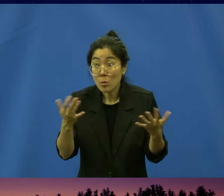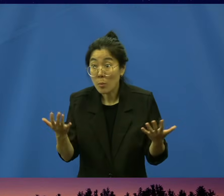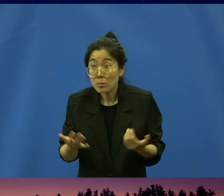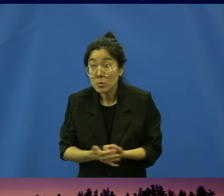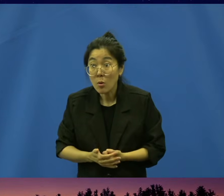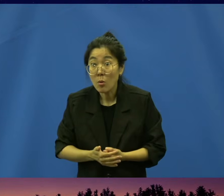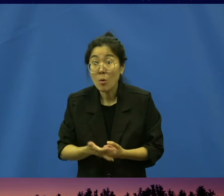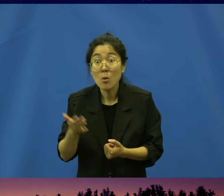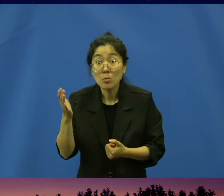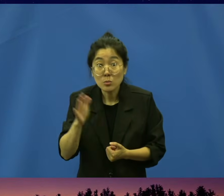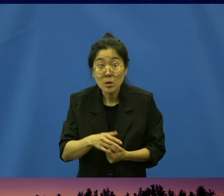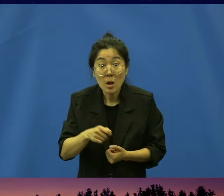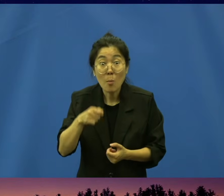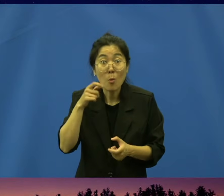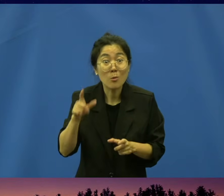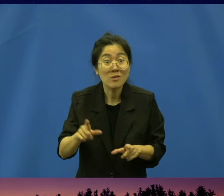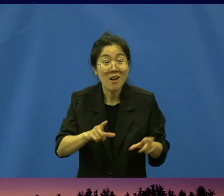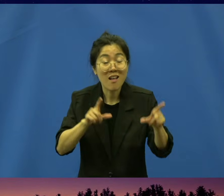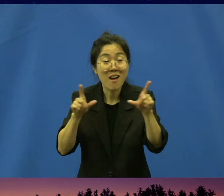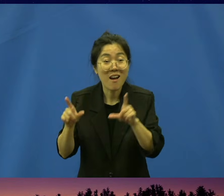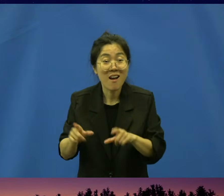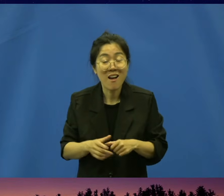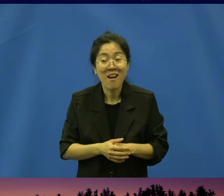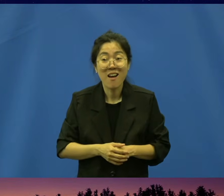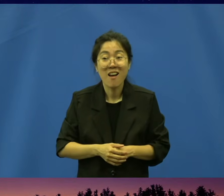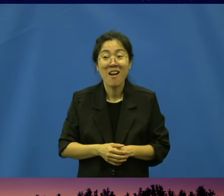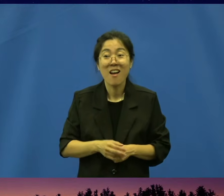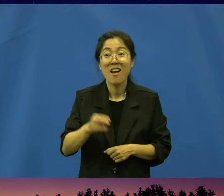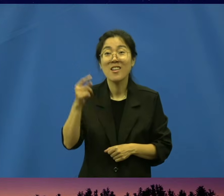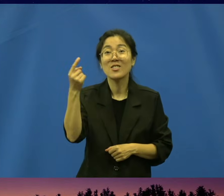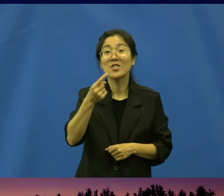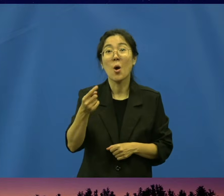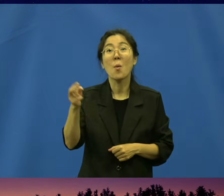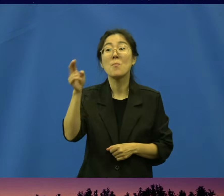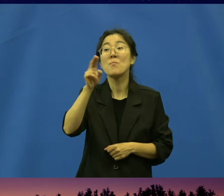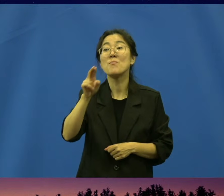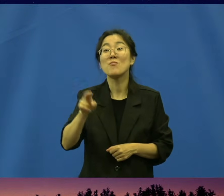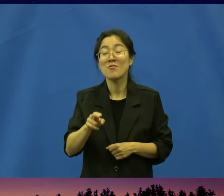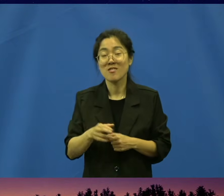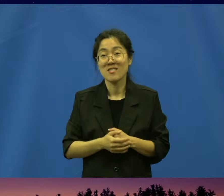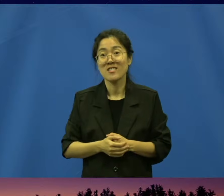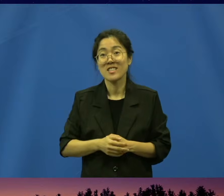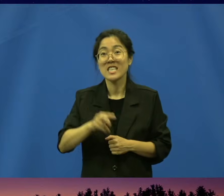1,000불, 1인당 1,000불, 어떤 데서는 1인당 250불.